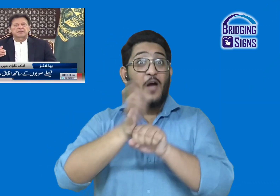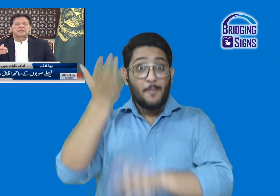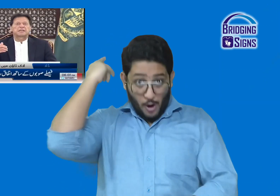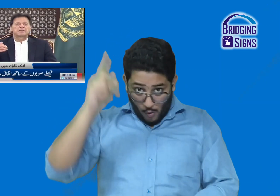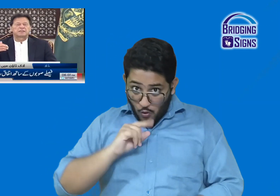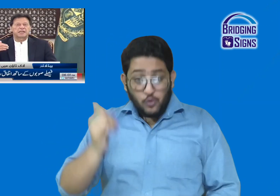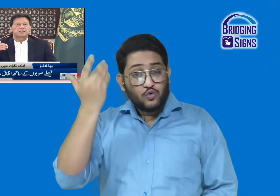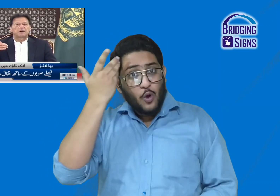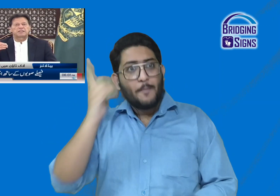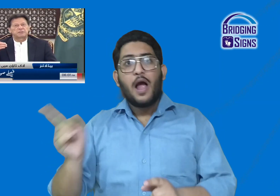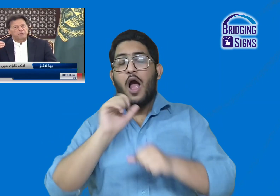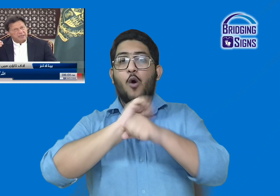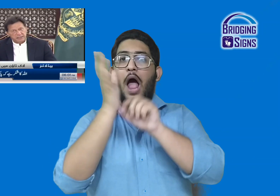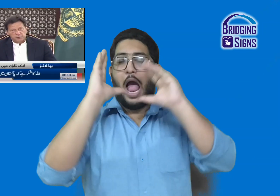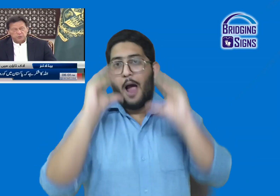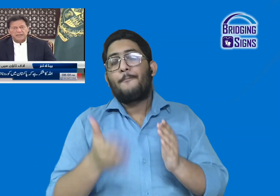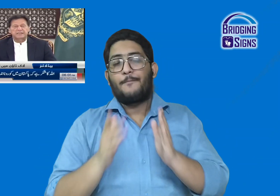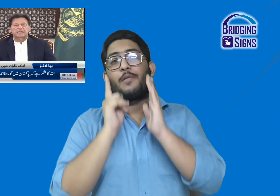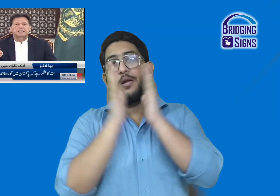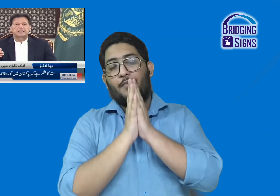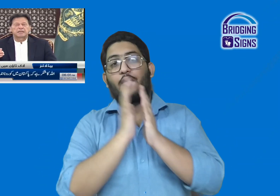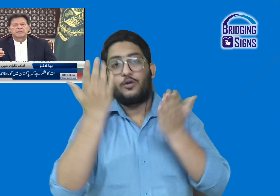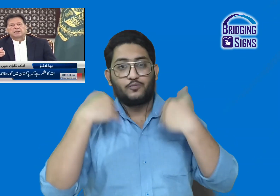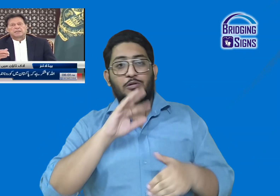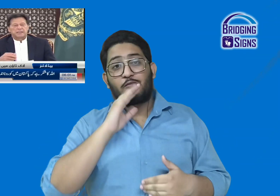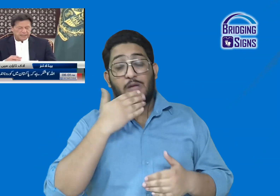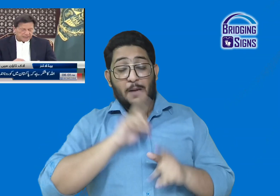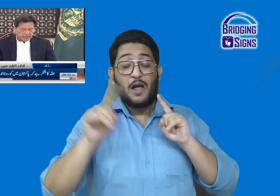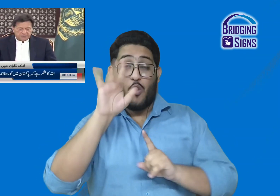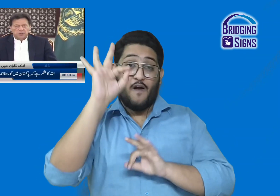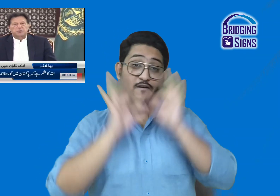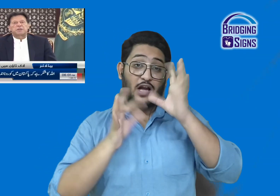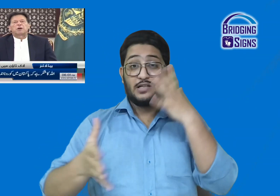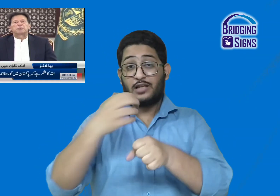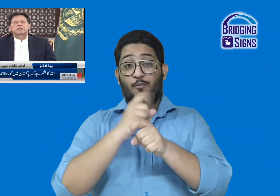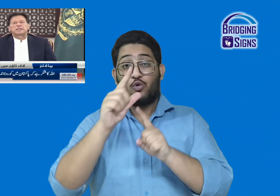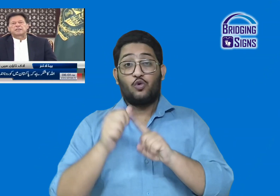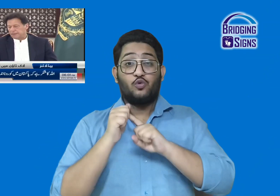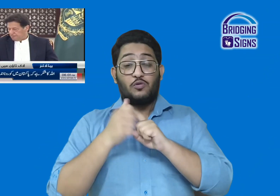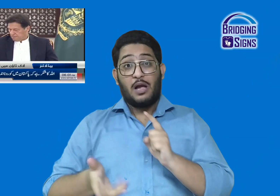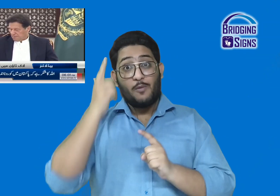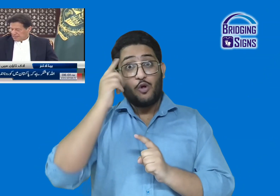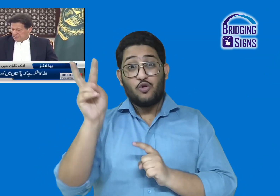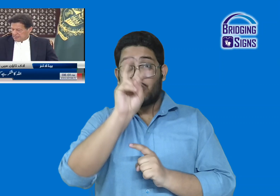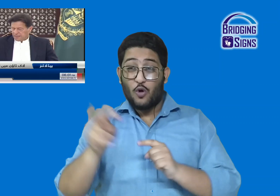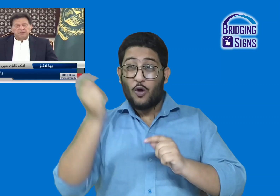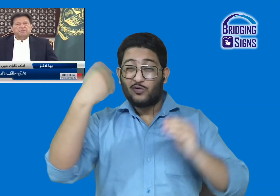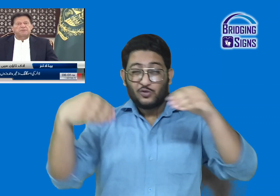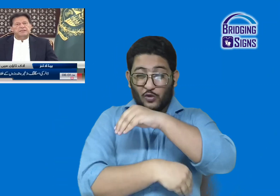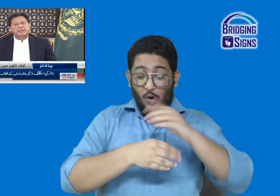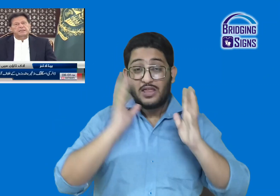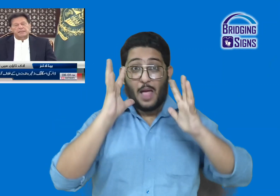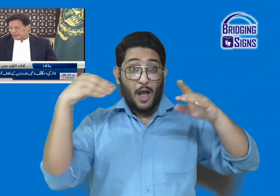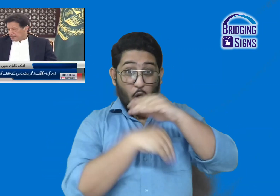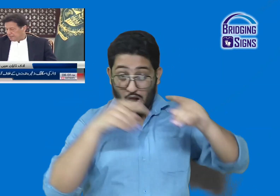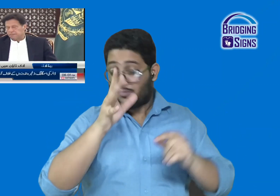पाकिस्तान में कोरोना अंदाजों से कम फैला, अमवात भी अंदाजों से 50% कम हुई, लेकिन एहतियात का दामन नहीं छोड़ना।